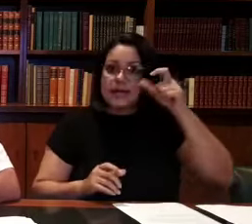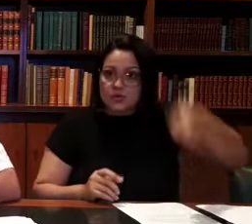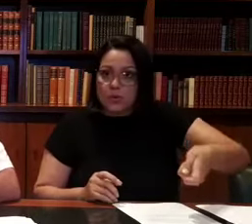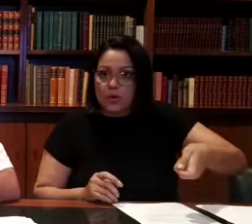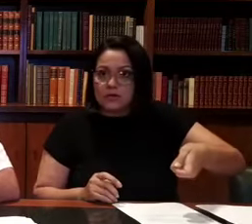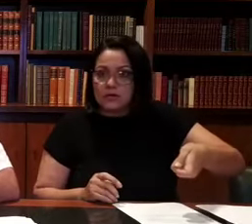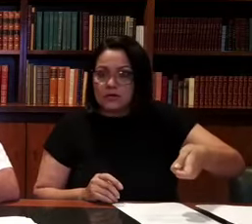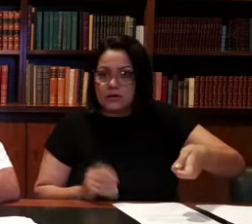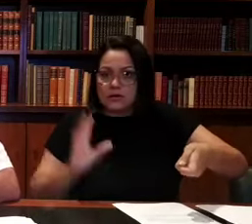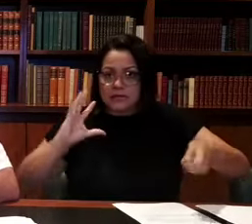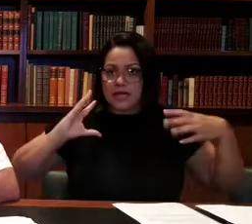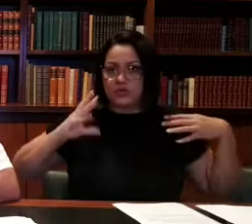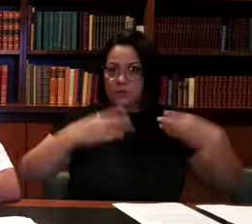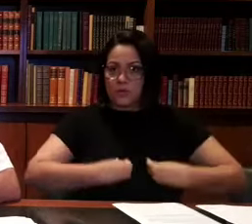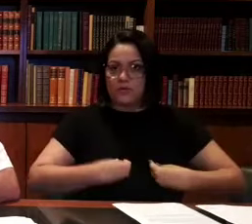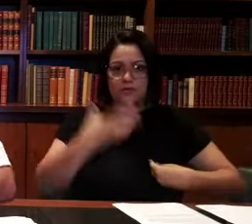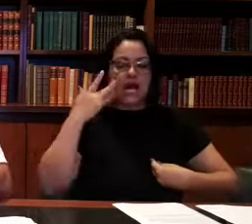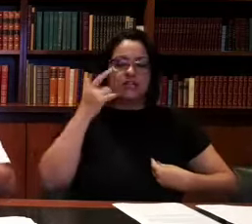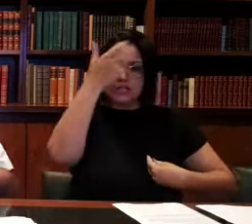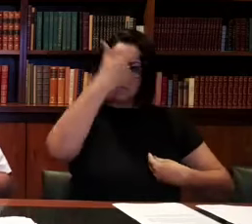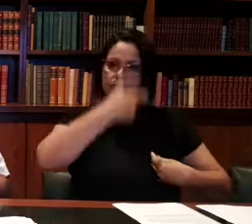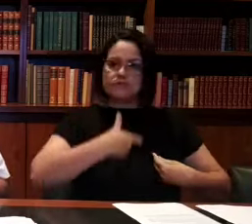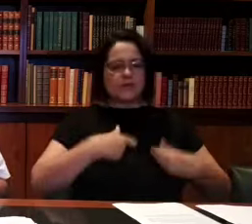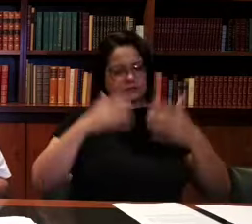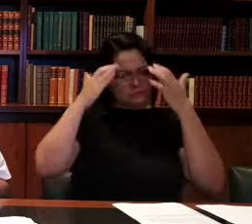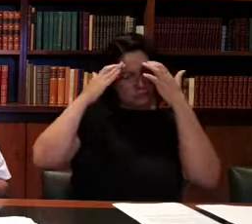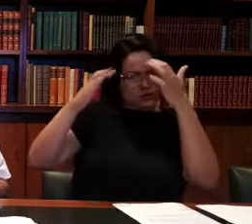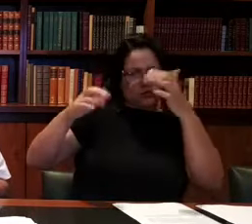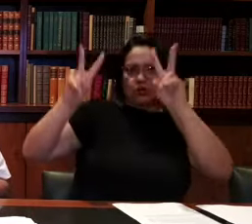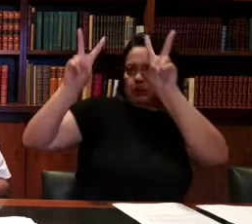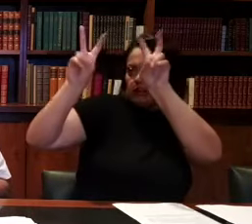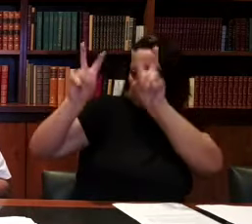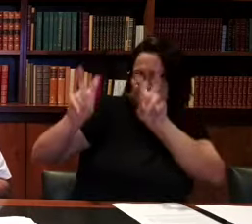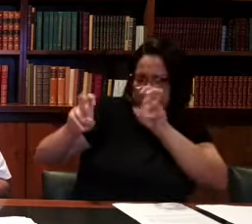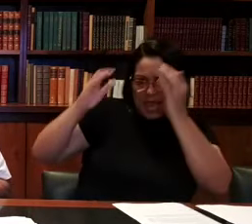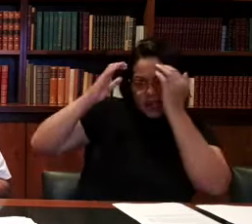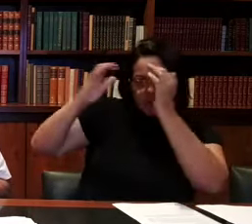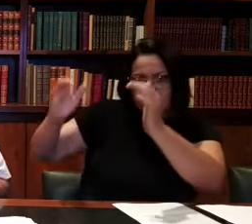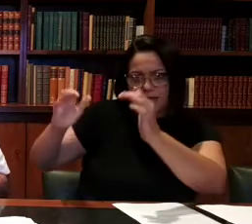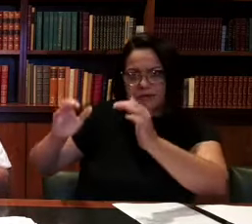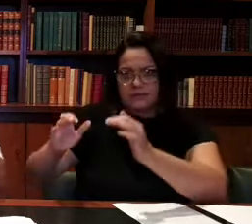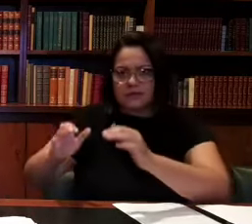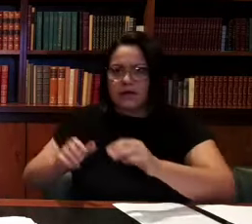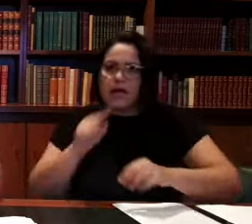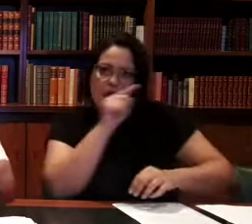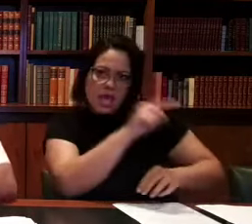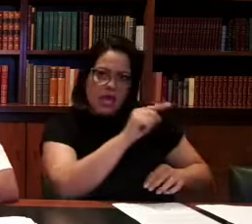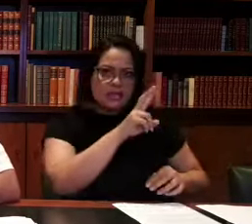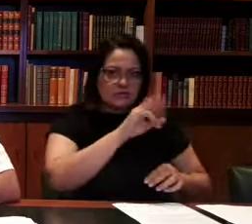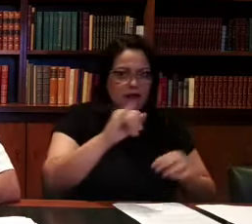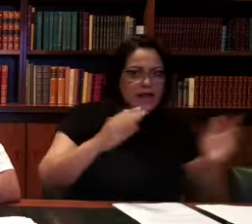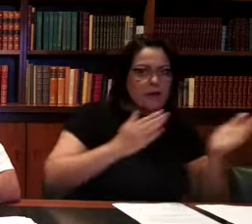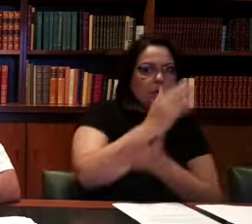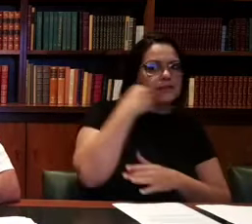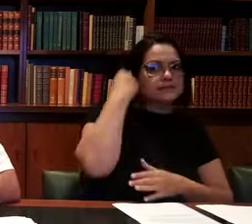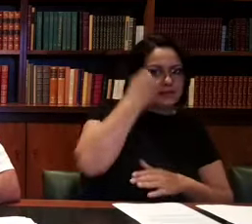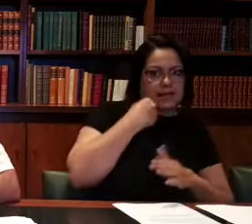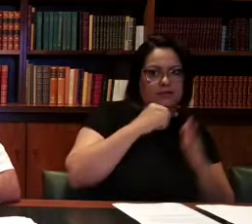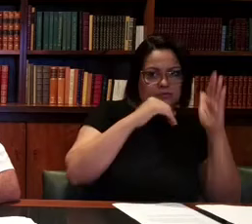para o Supremo você já que vai ser o ministro lá que vai ser nem a nossas causas e já que vai ser aprovado no senado